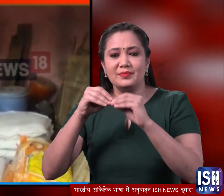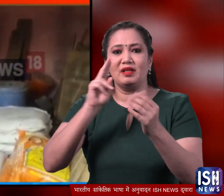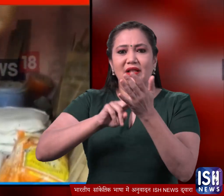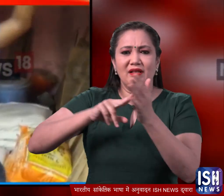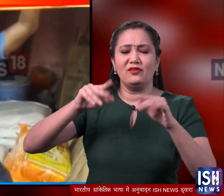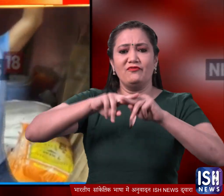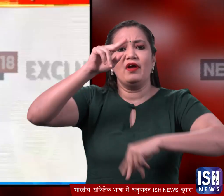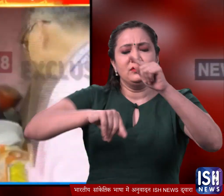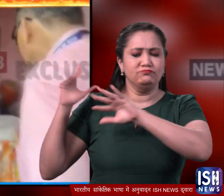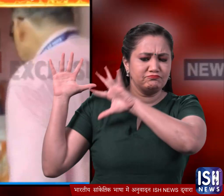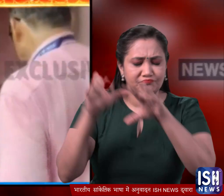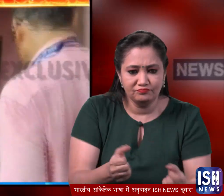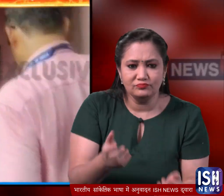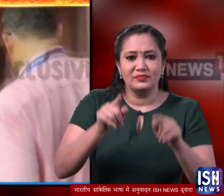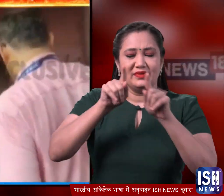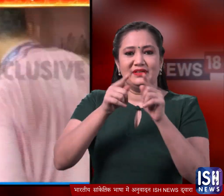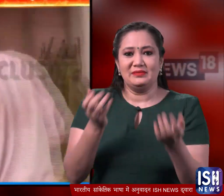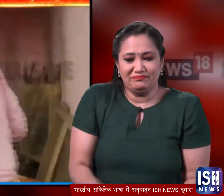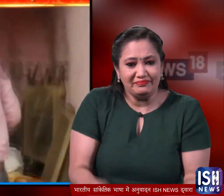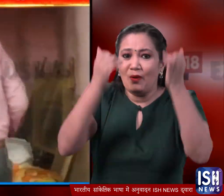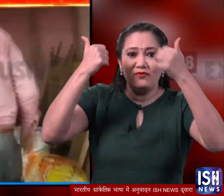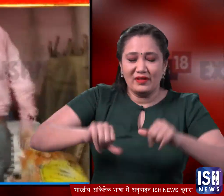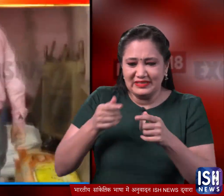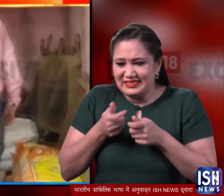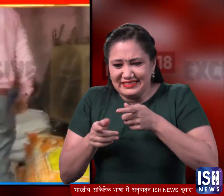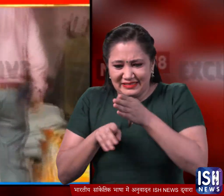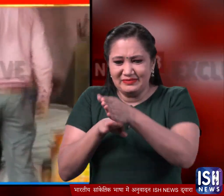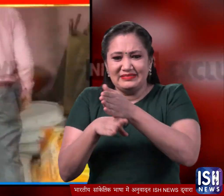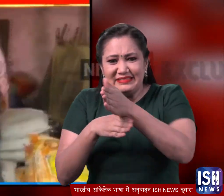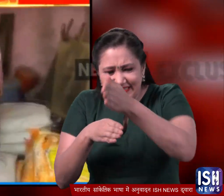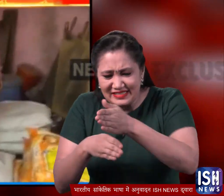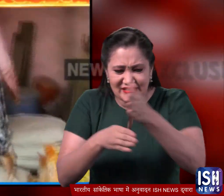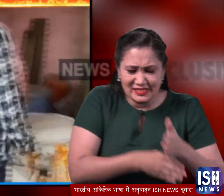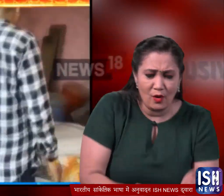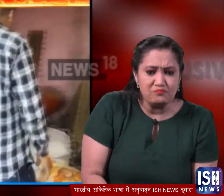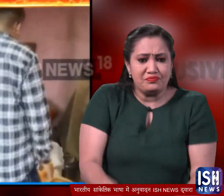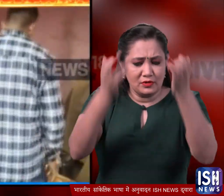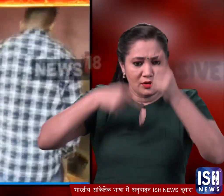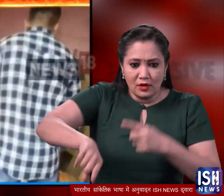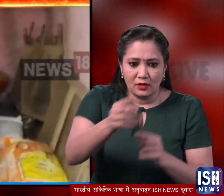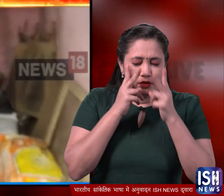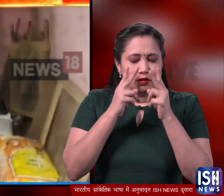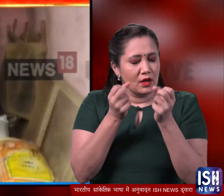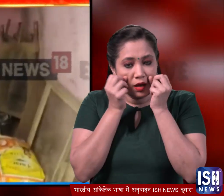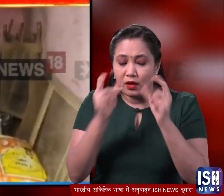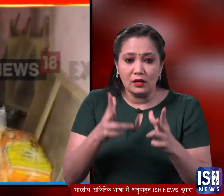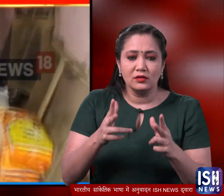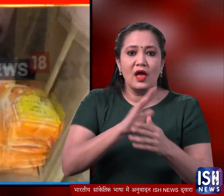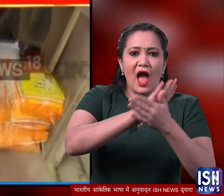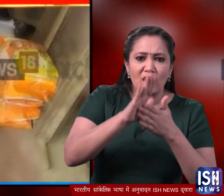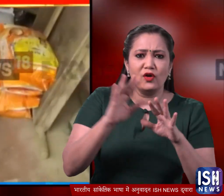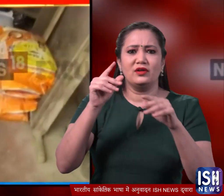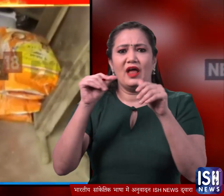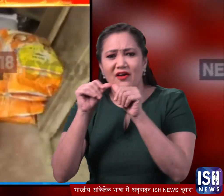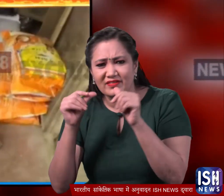की इस फैक्ट्री पर धावा बोला। शटर को काटकर जब एनसीबी के अधिकारी उस फैक्ट्री में दाखिल हुए तो सामने की तस्वीरों ने उन्हें चौंका दिया। वहां हेरोइन और अफीम